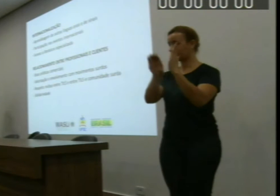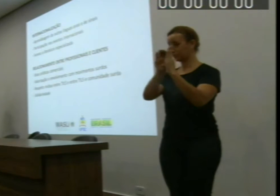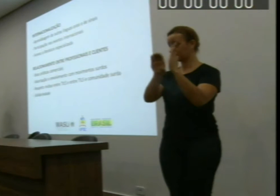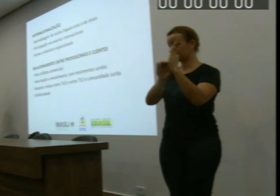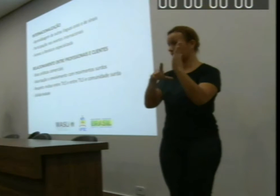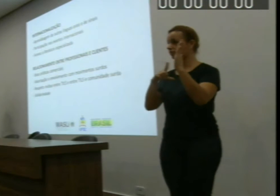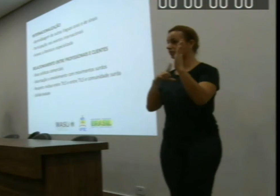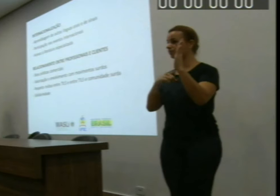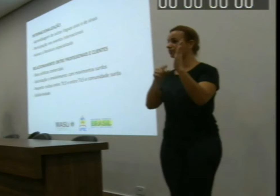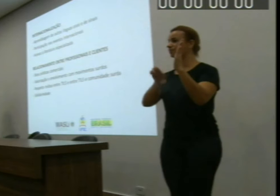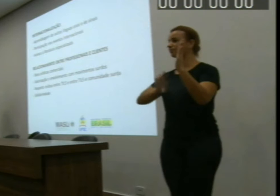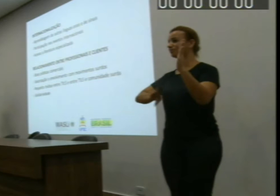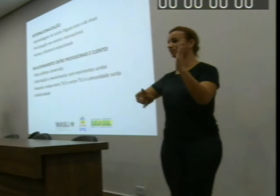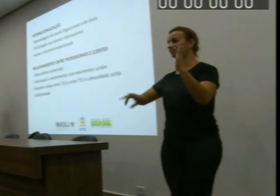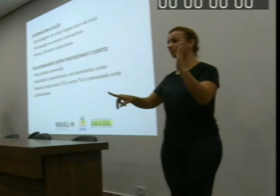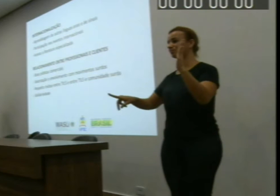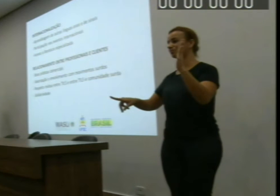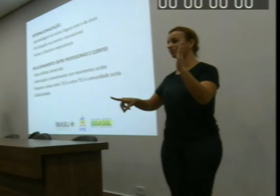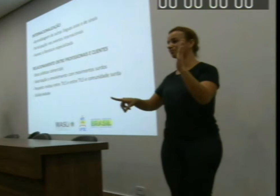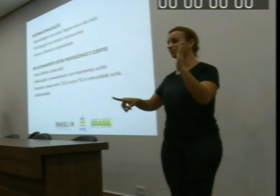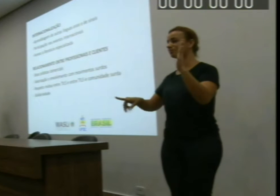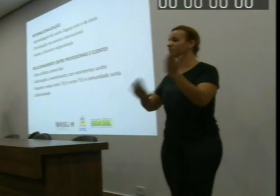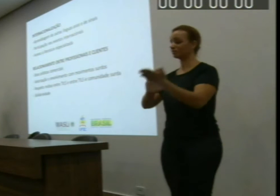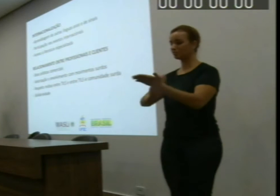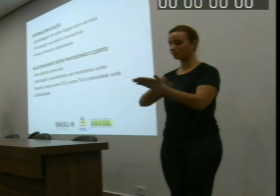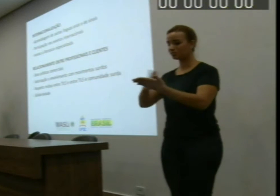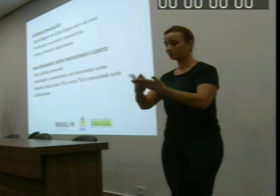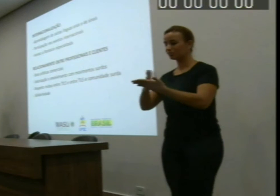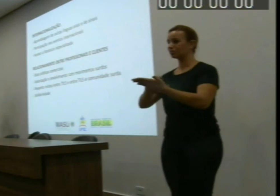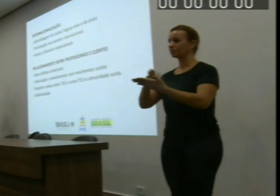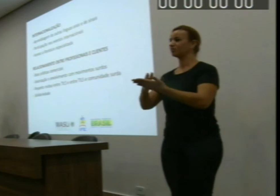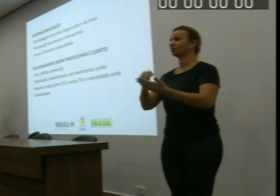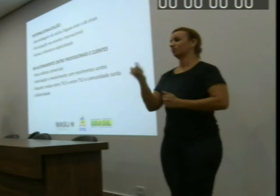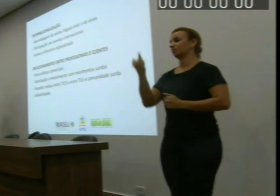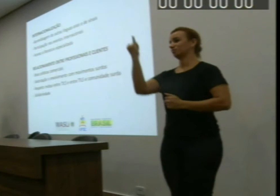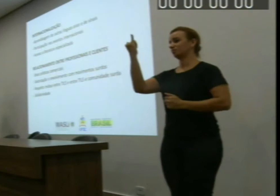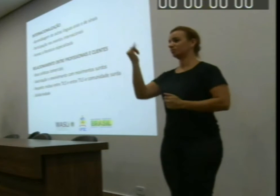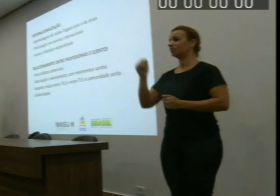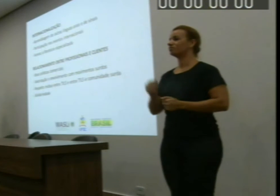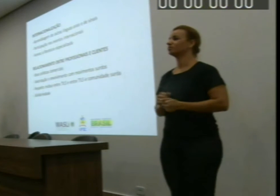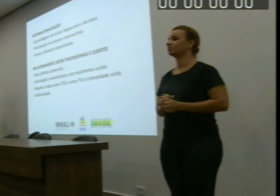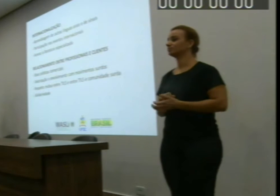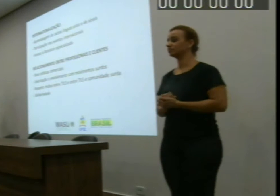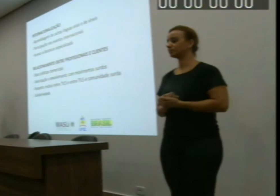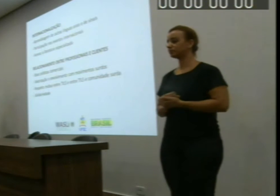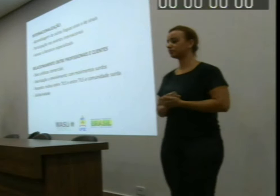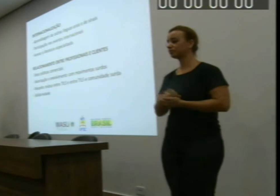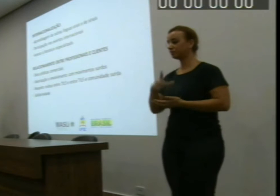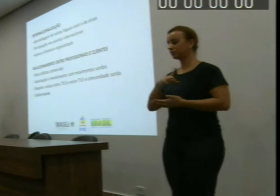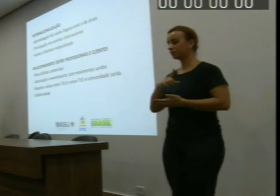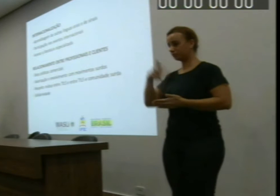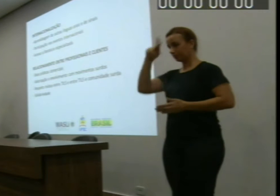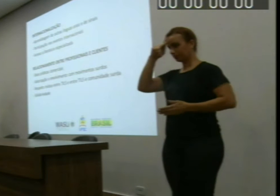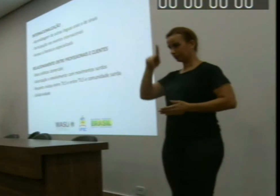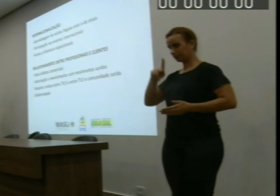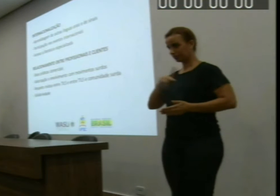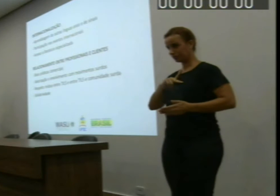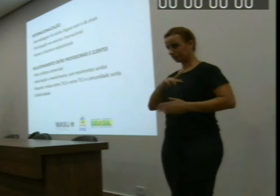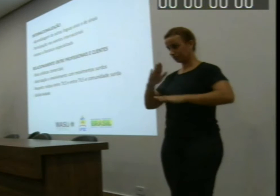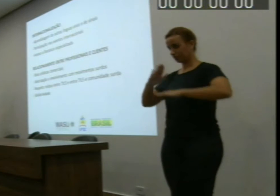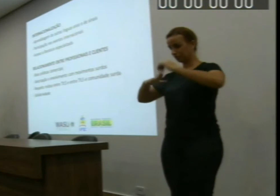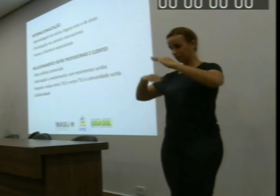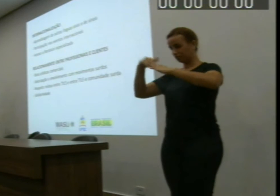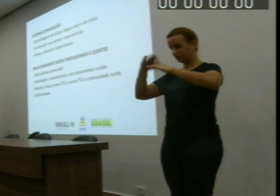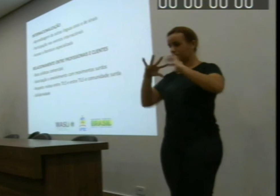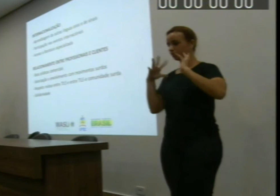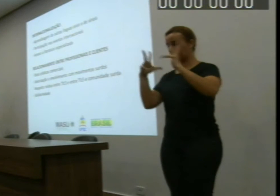isso não tem um aspecto positivo apenas pra nossa profissão e pra sua prática como interprete pra sua formação como interprete mas pra sua formação pessoal e profissional como